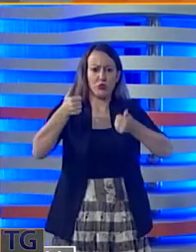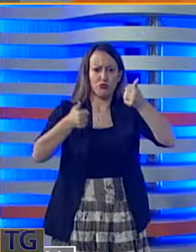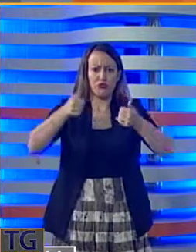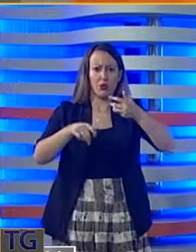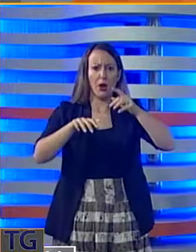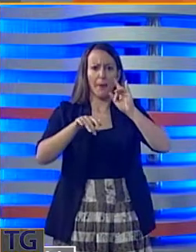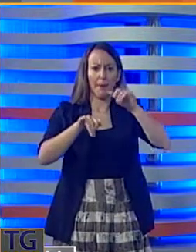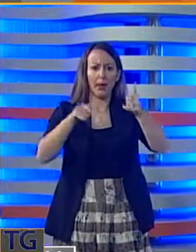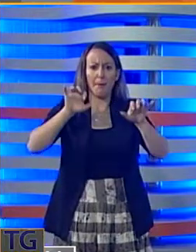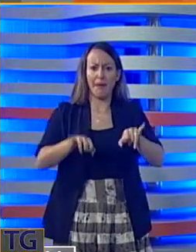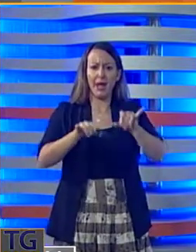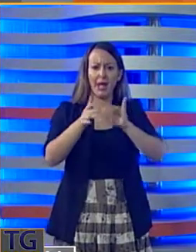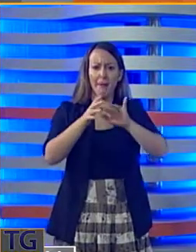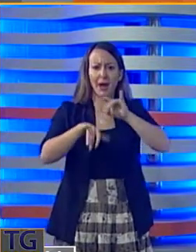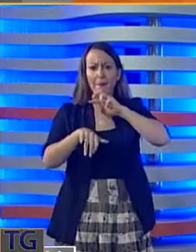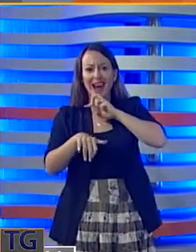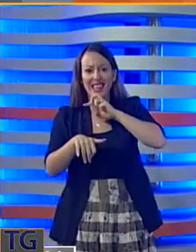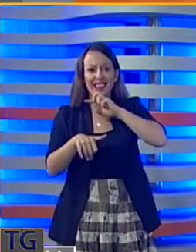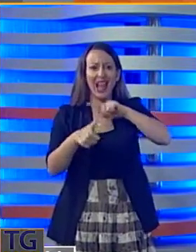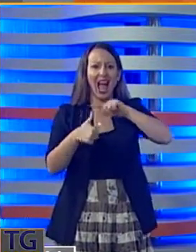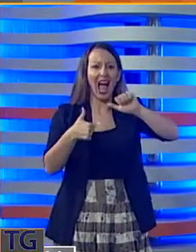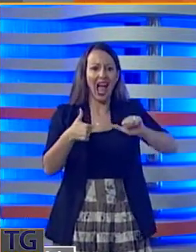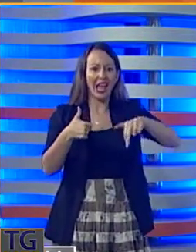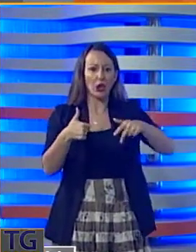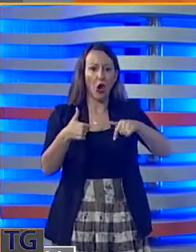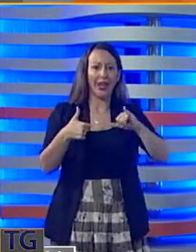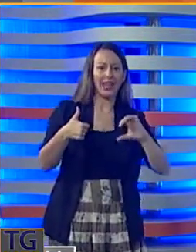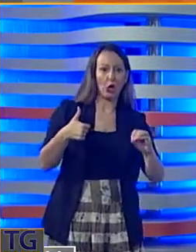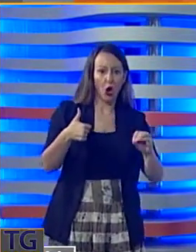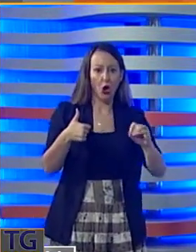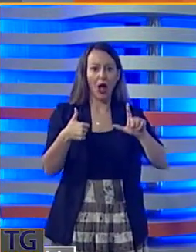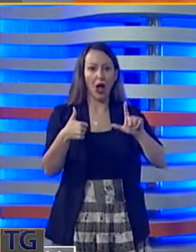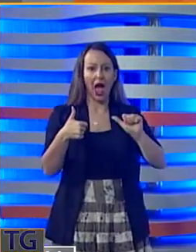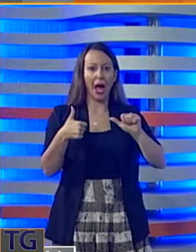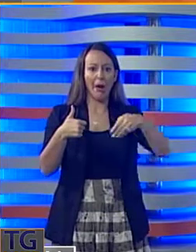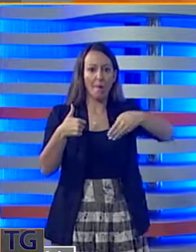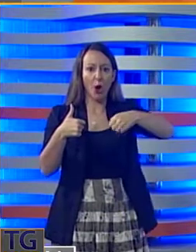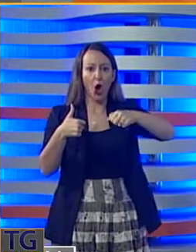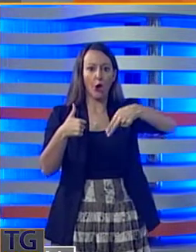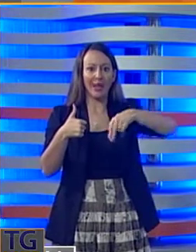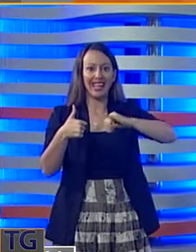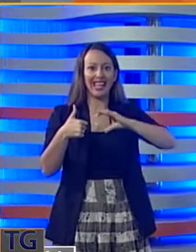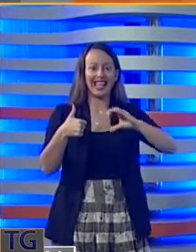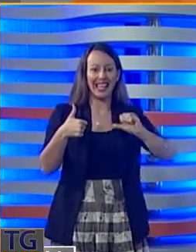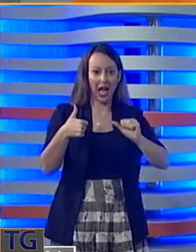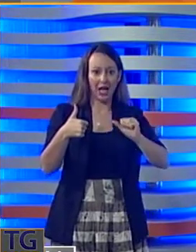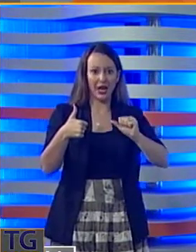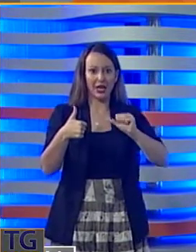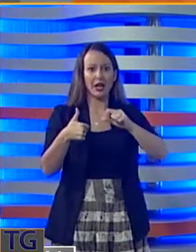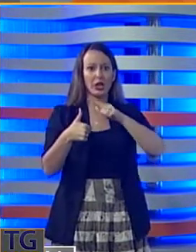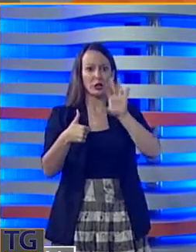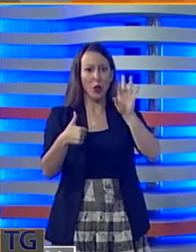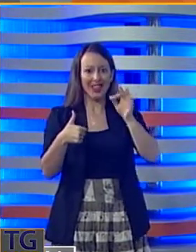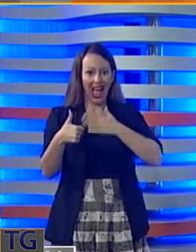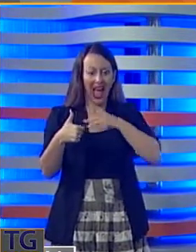Due imprenditori di Messina, il padre Antonino La Monica di 50 anni e il figlio Giuseppe di 21, sono